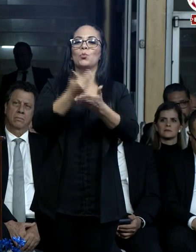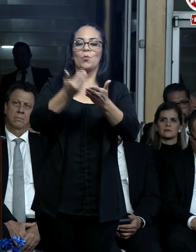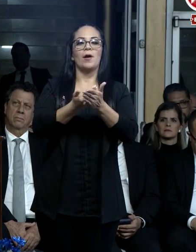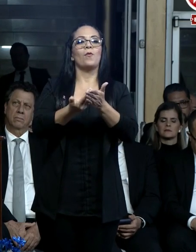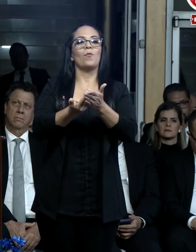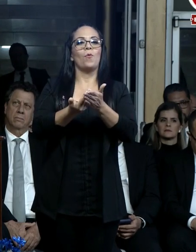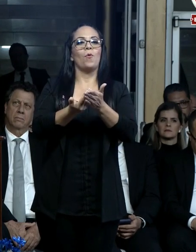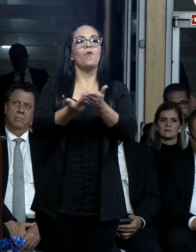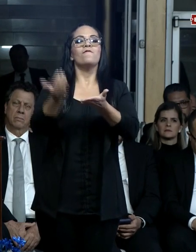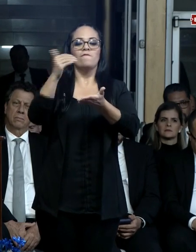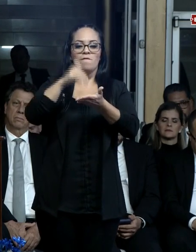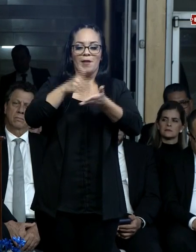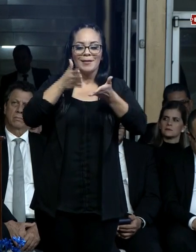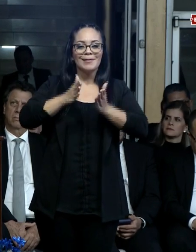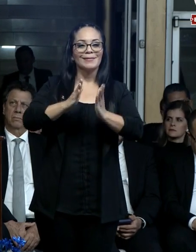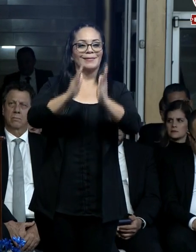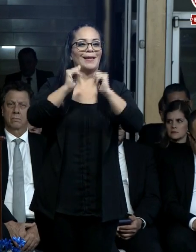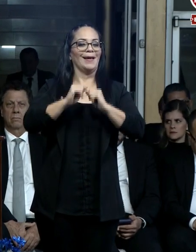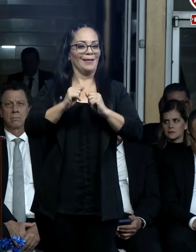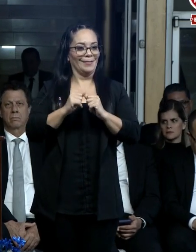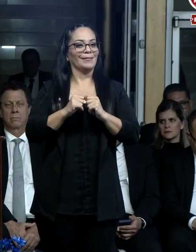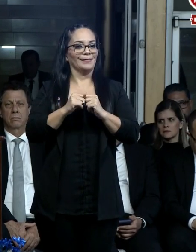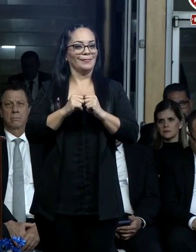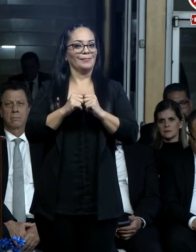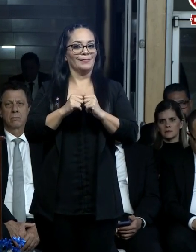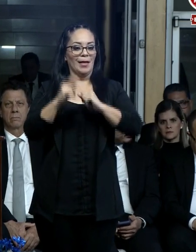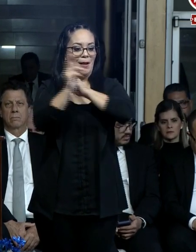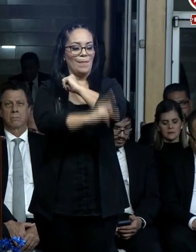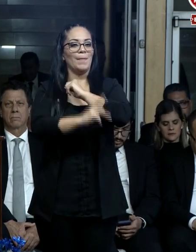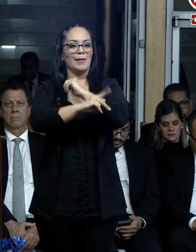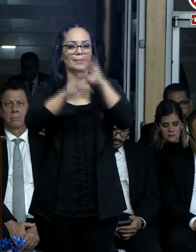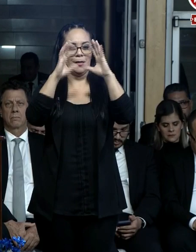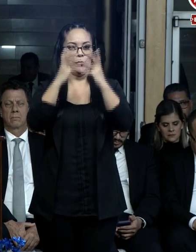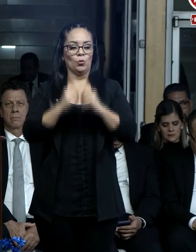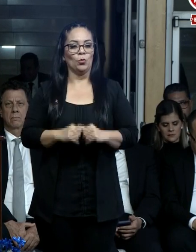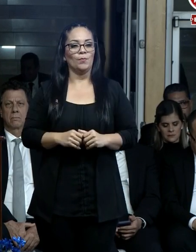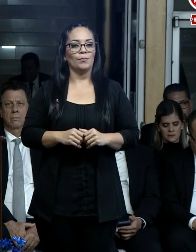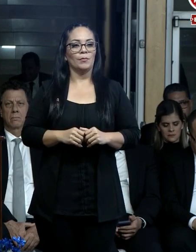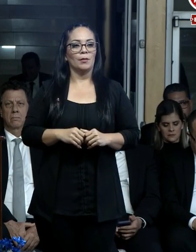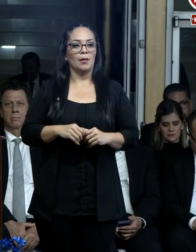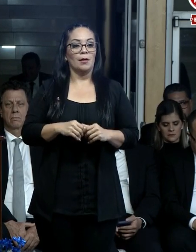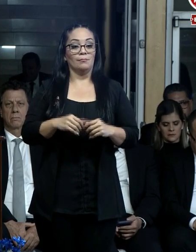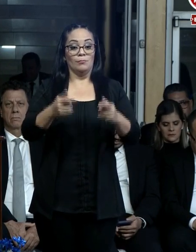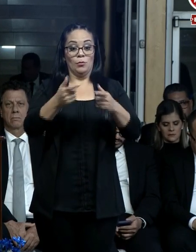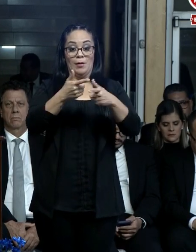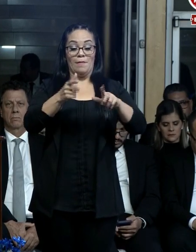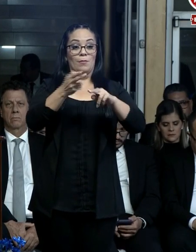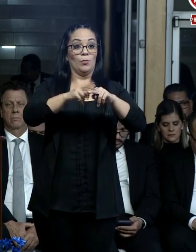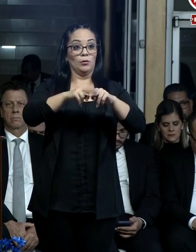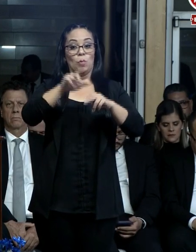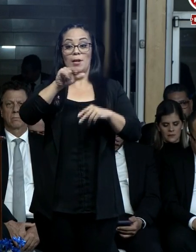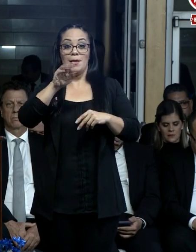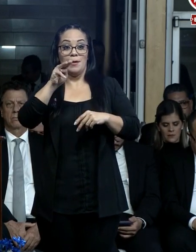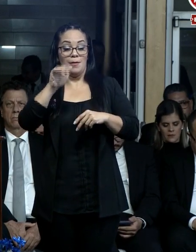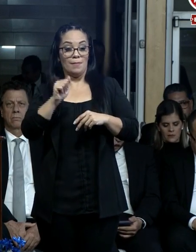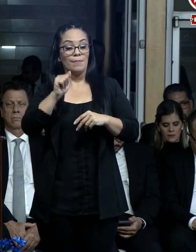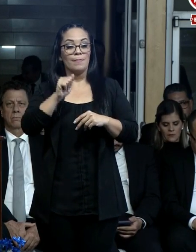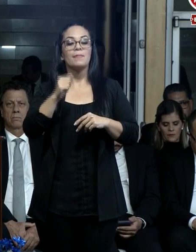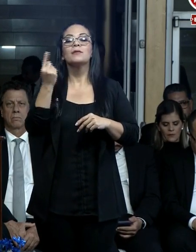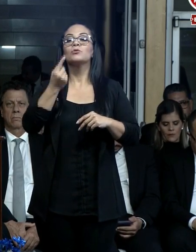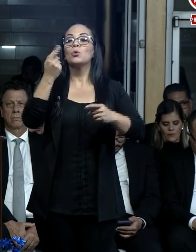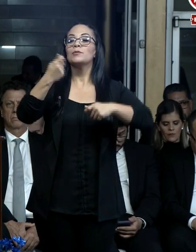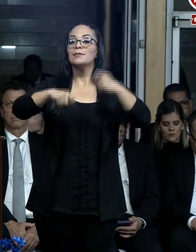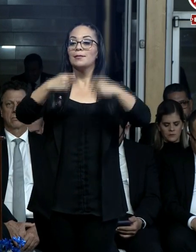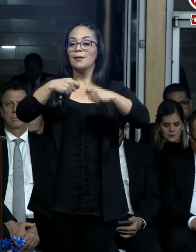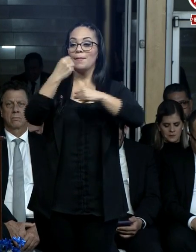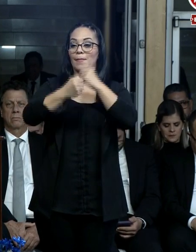resurgir del país en el mundo. La zona franca, La Lima, tan solo en septiembre